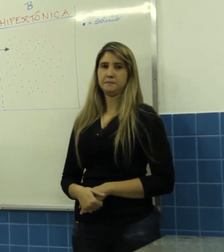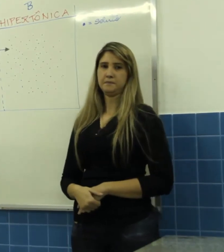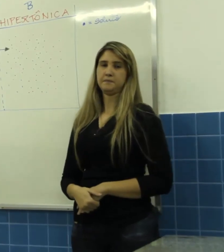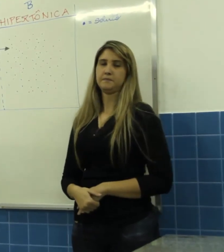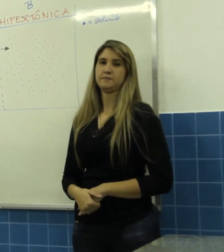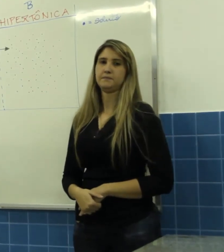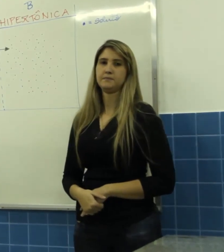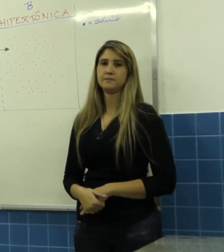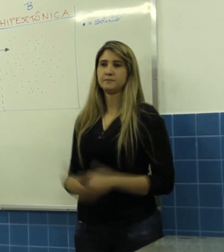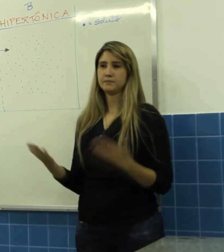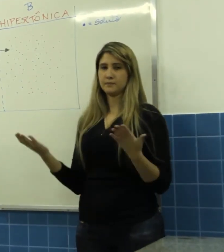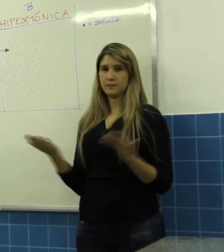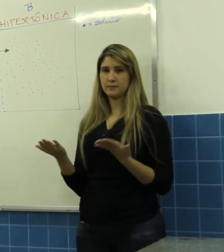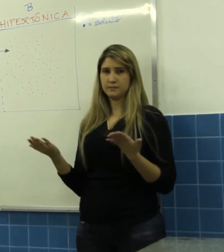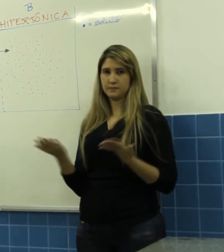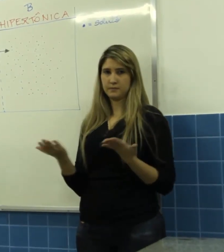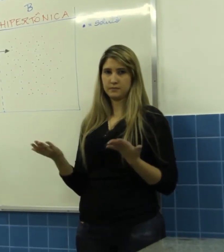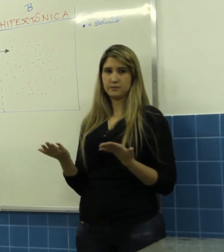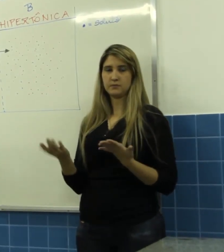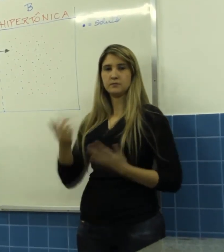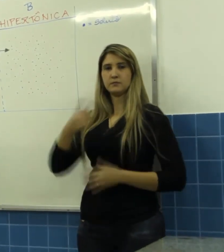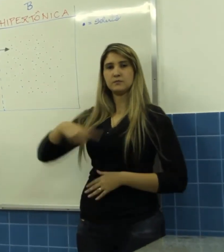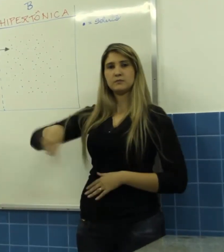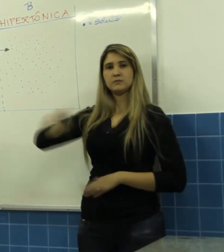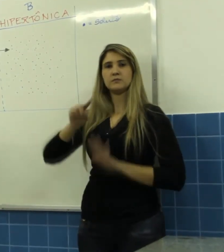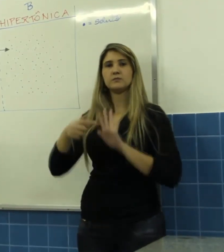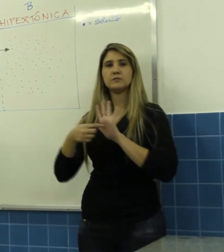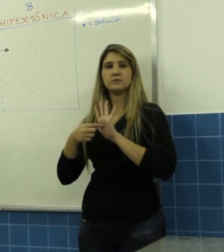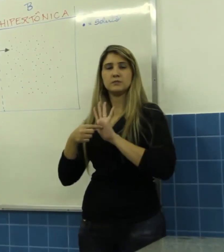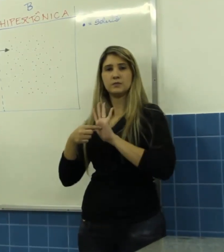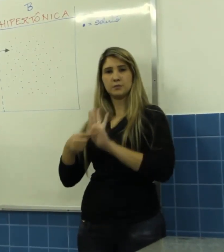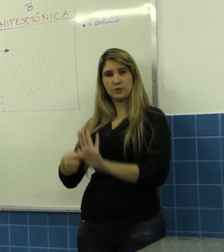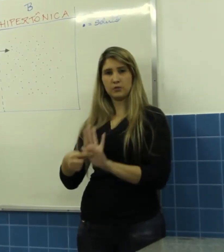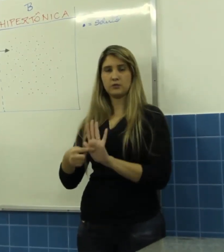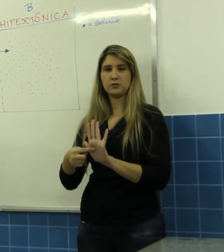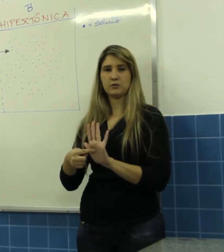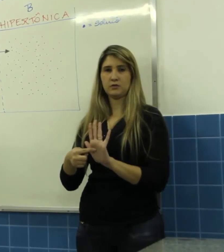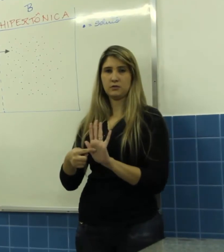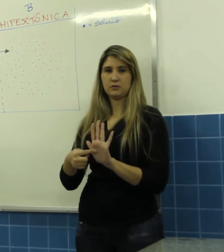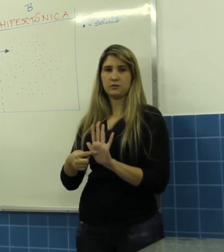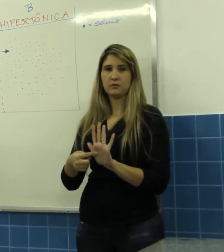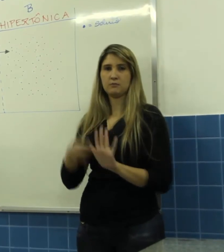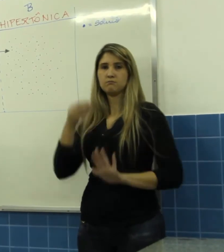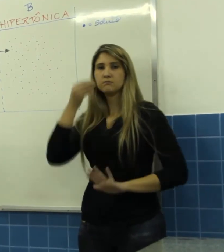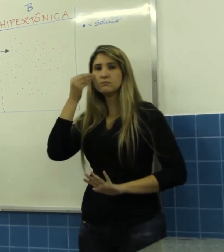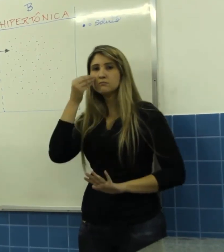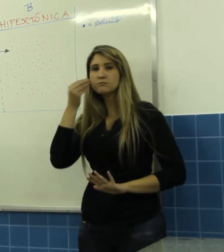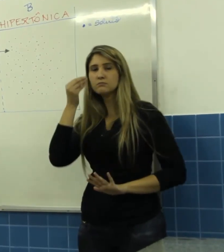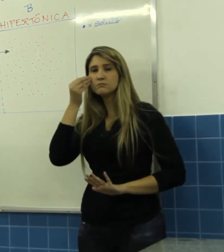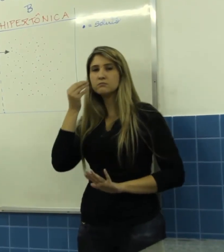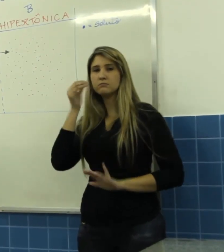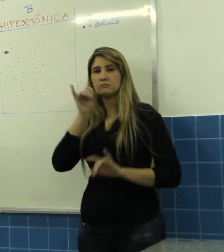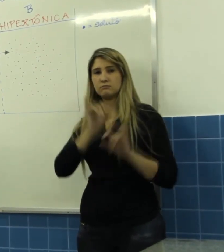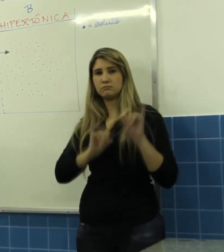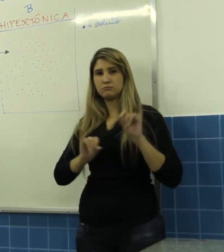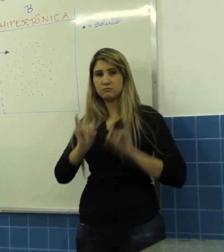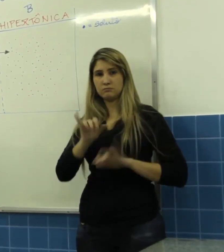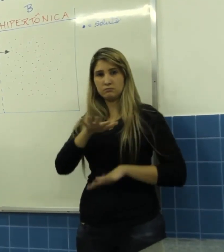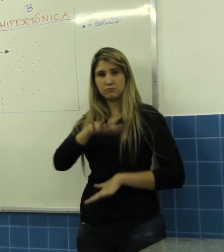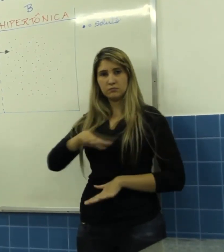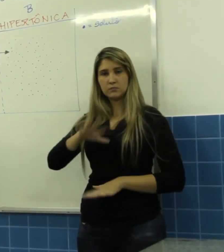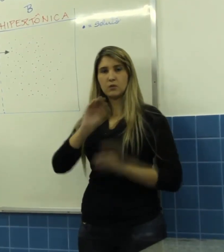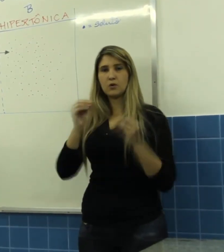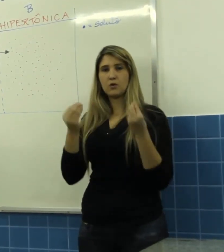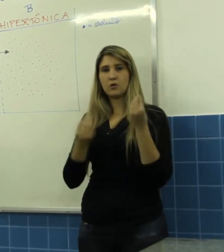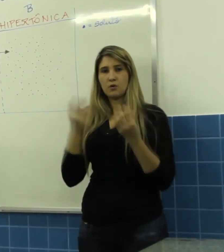Então, a partir de agora, iremos fazer uma demonstração experimental da